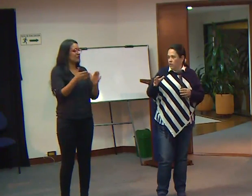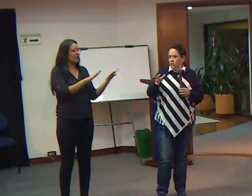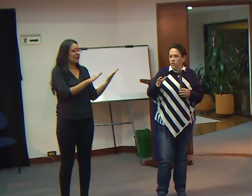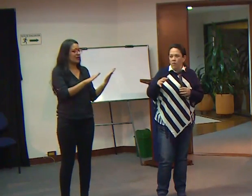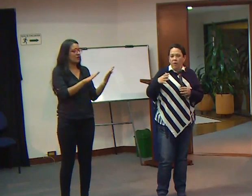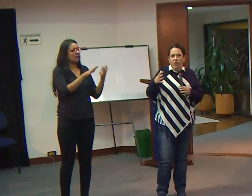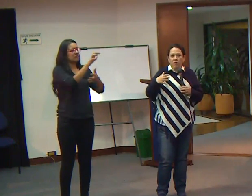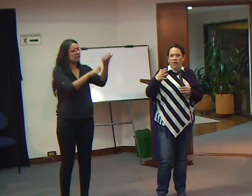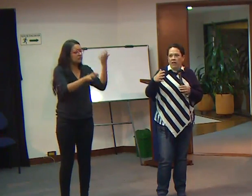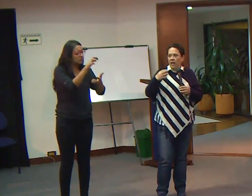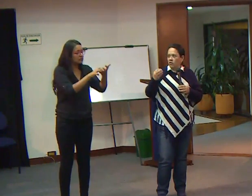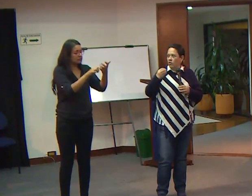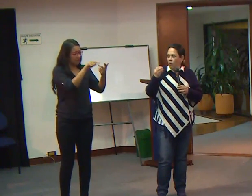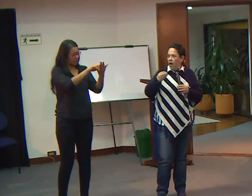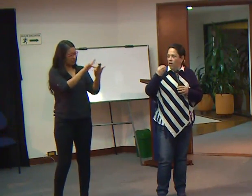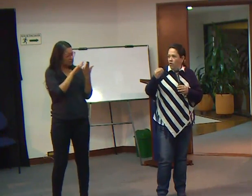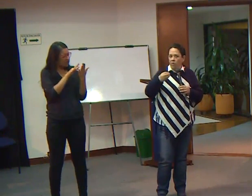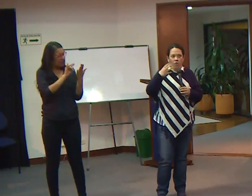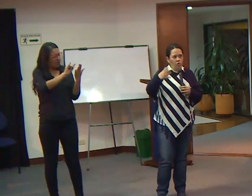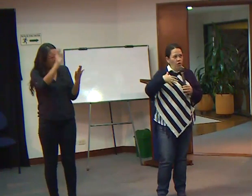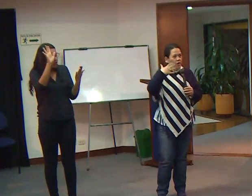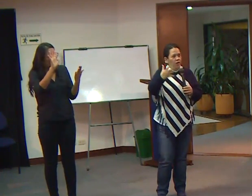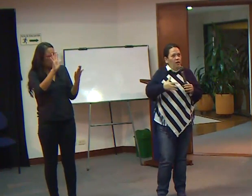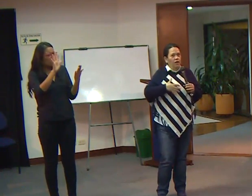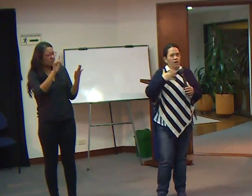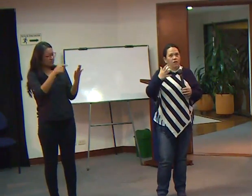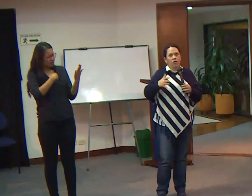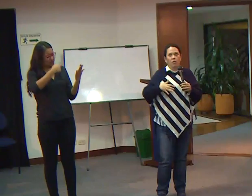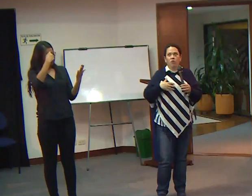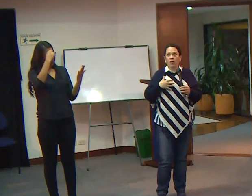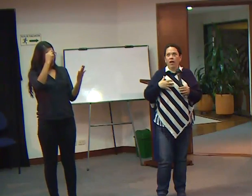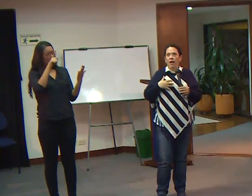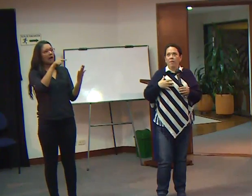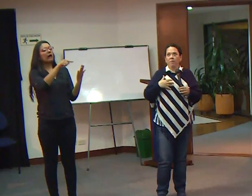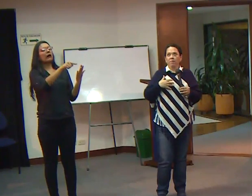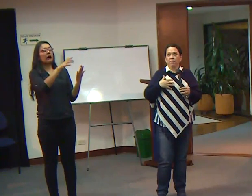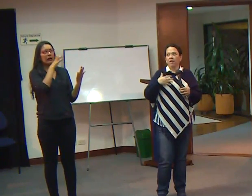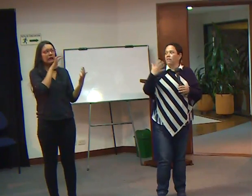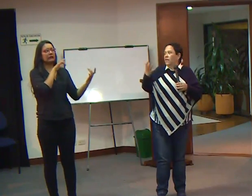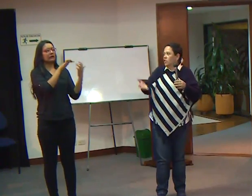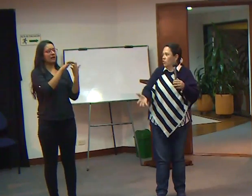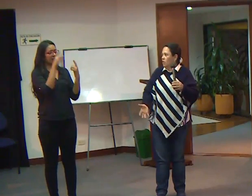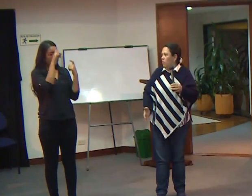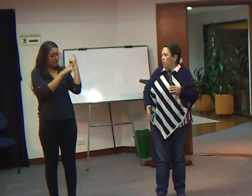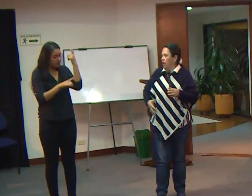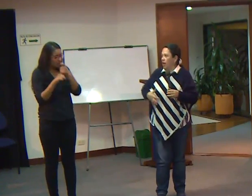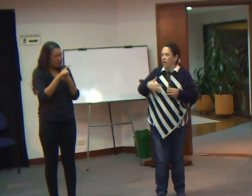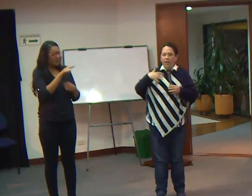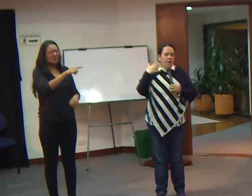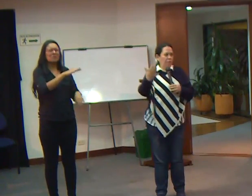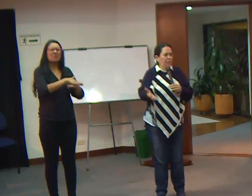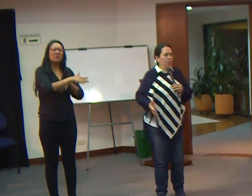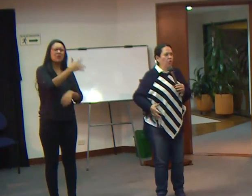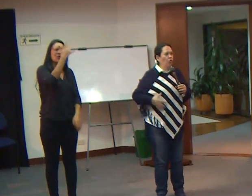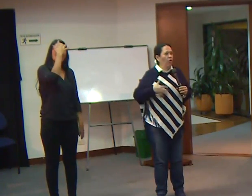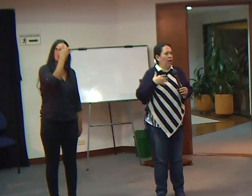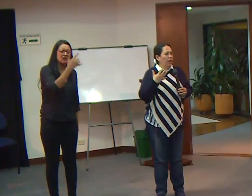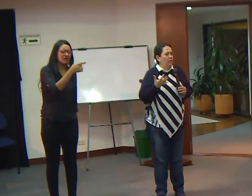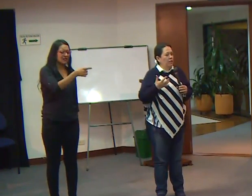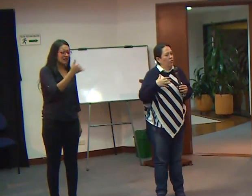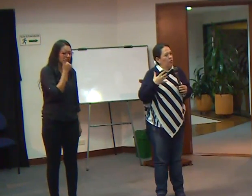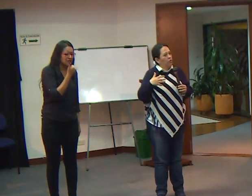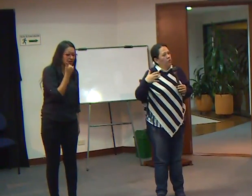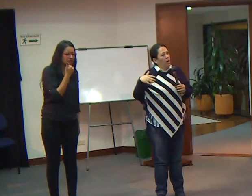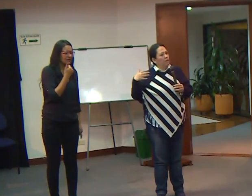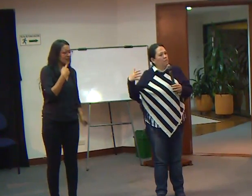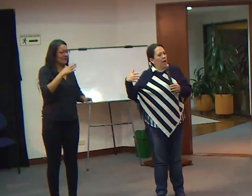o destrucción, pero frente a eso no hay como una reflexión de por qué, de qué pasó,